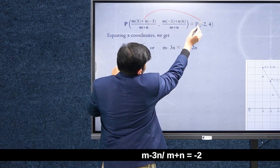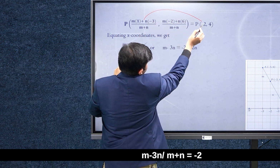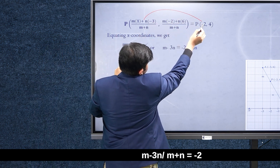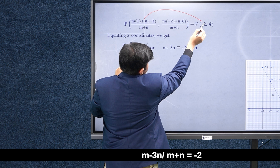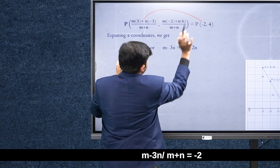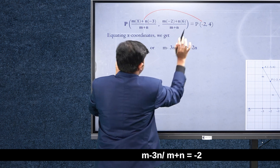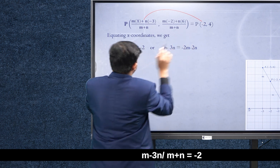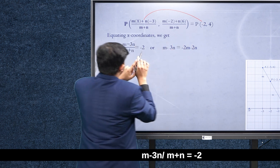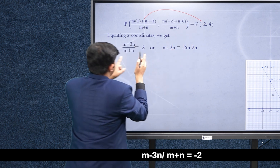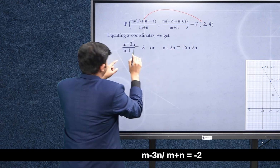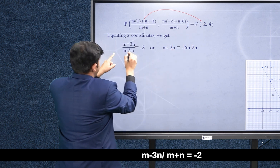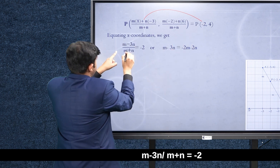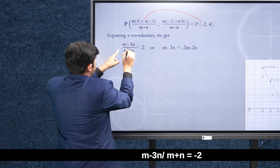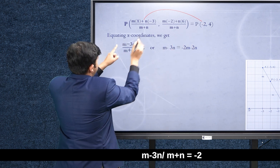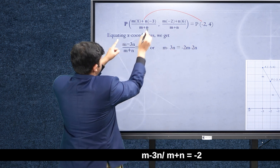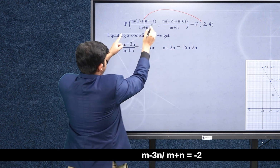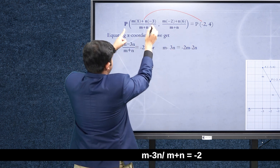= -2